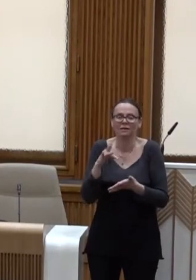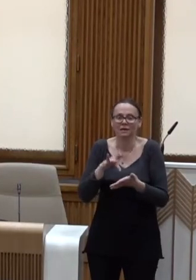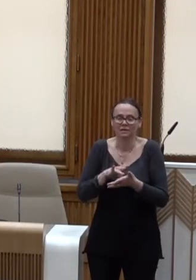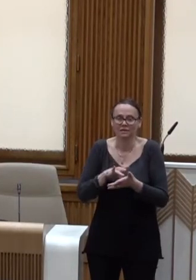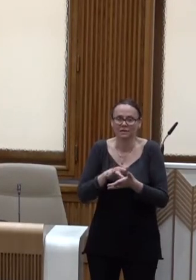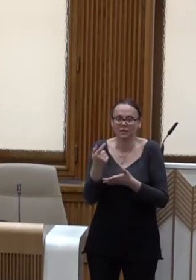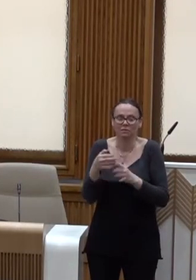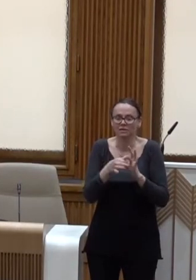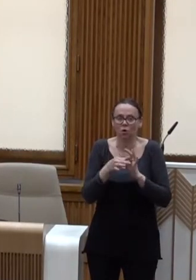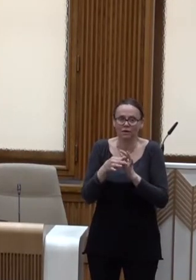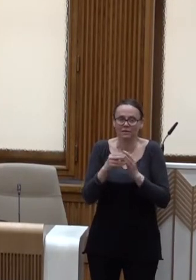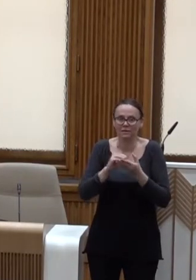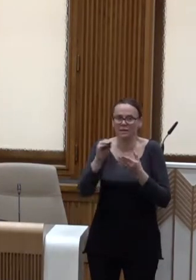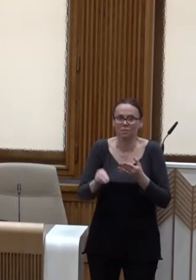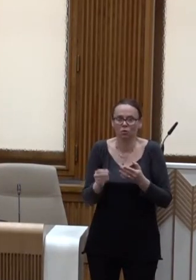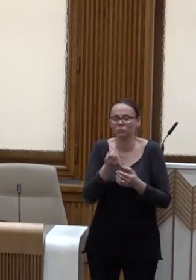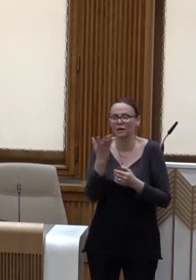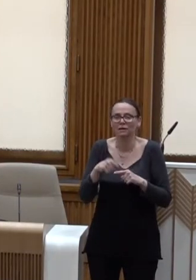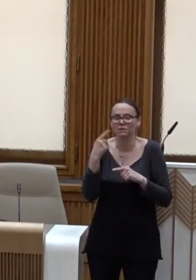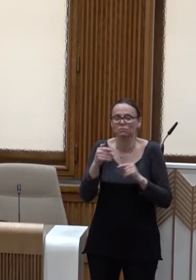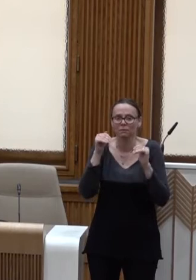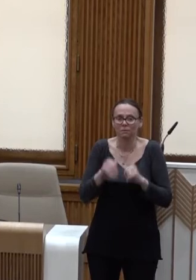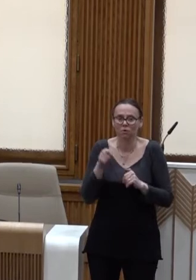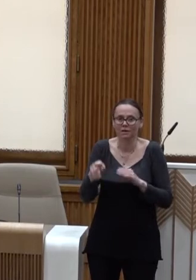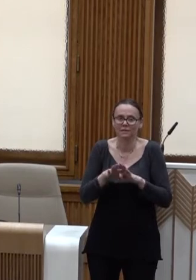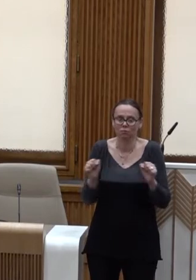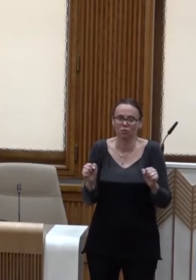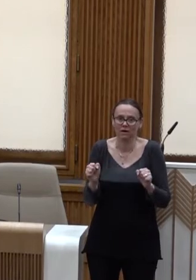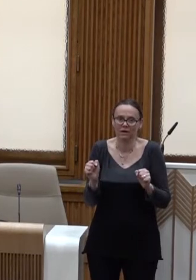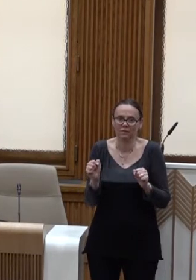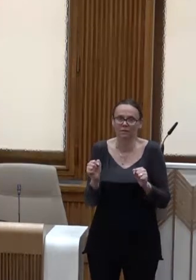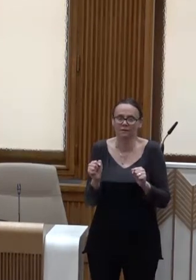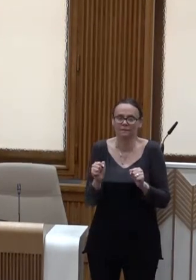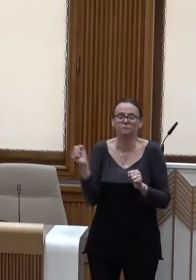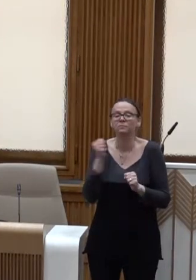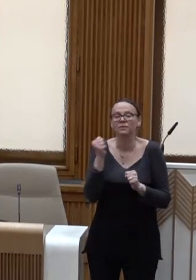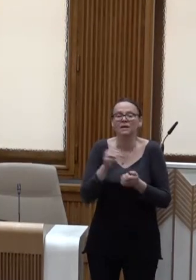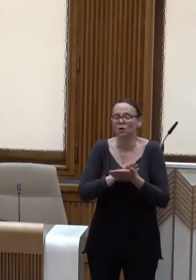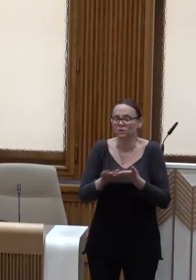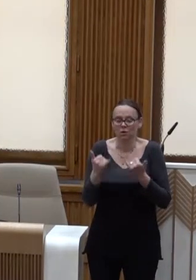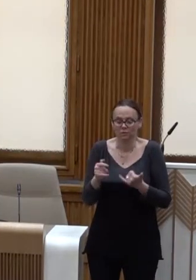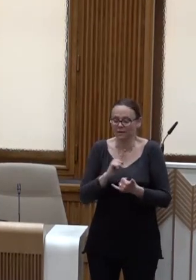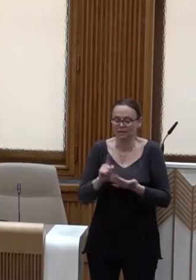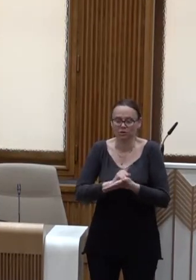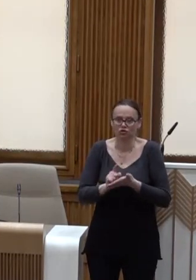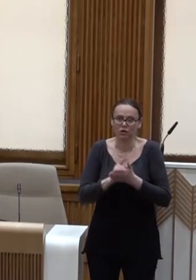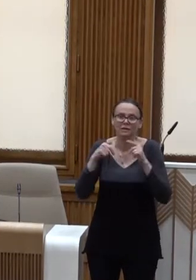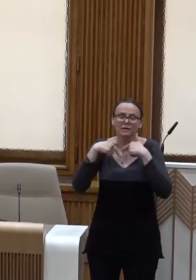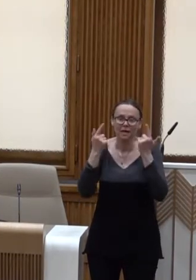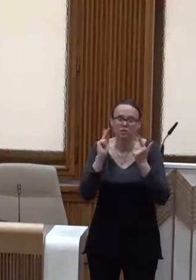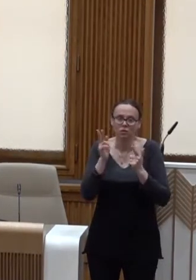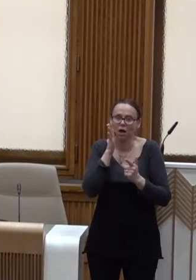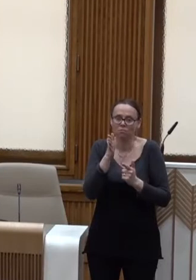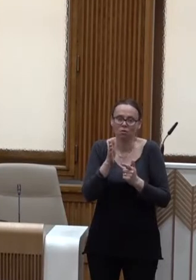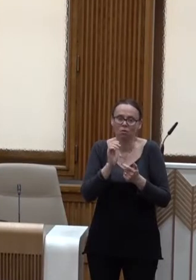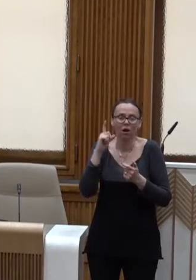iz koalicijske pogodbe, ker bi se potem morali s tem ukvarjati. Zdaj za to enostavno ni čas, jasno je, kaj bo prioriteta